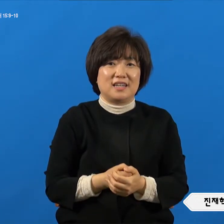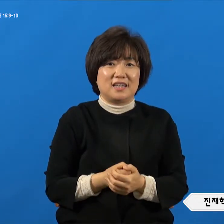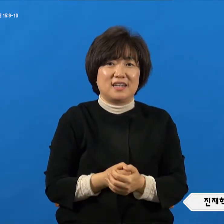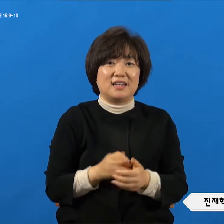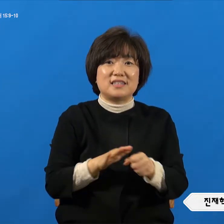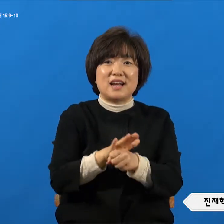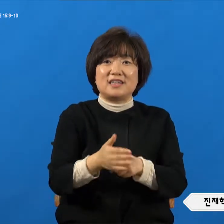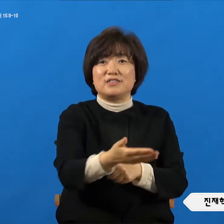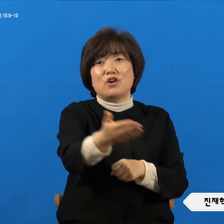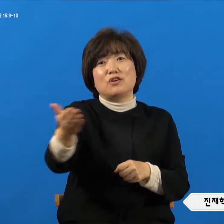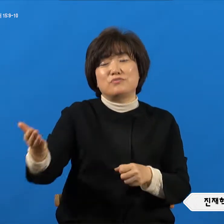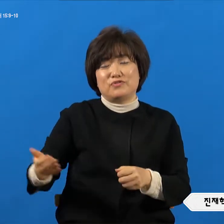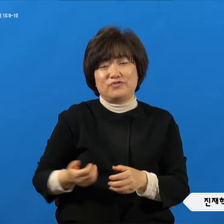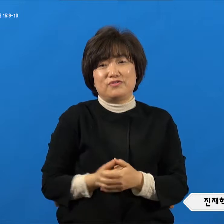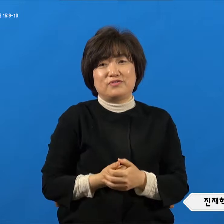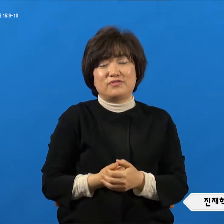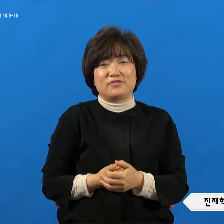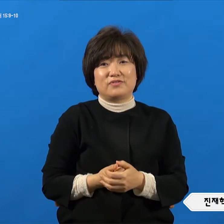사랑해요, 여러분.